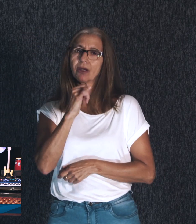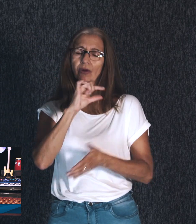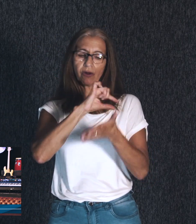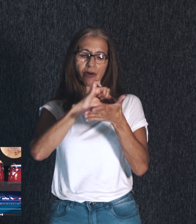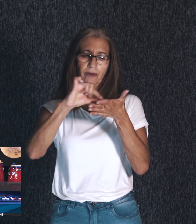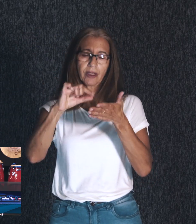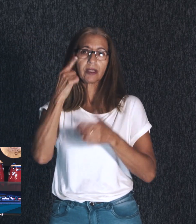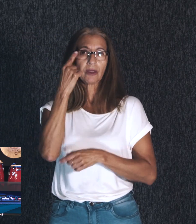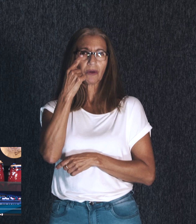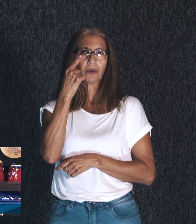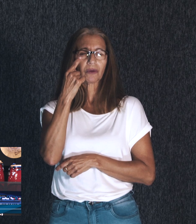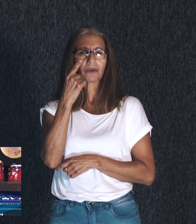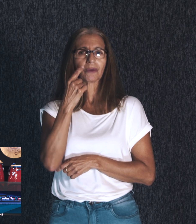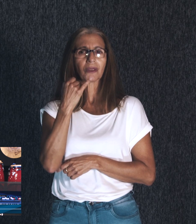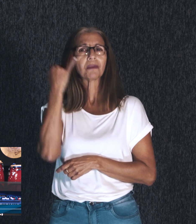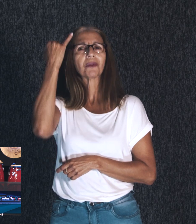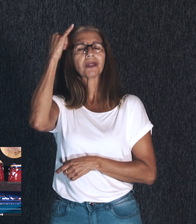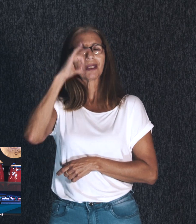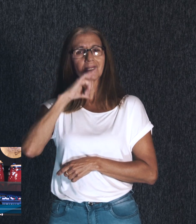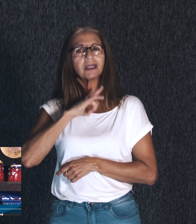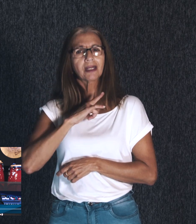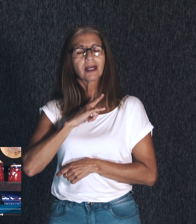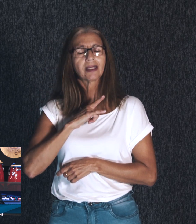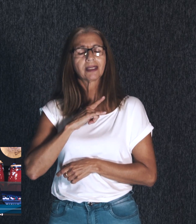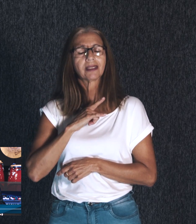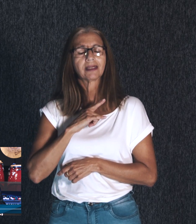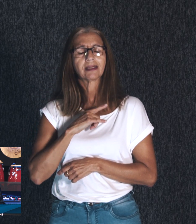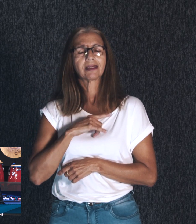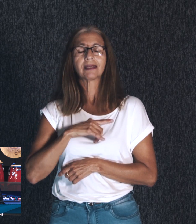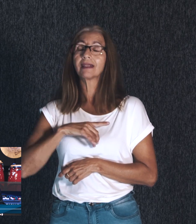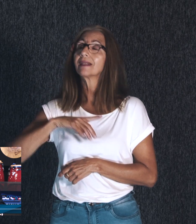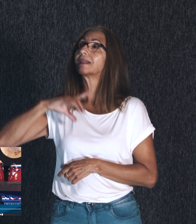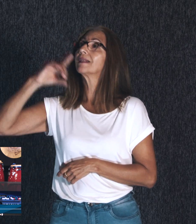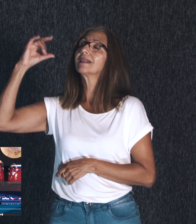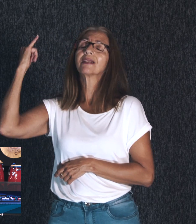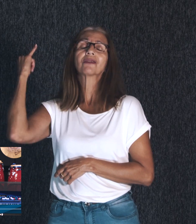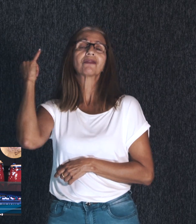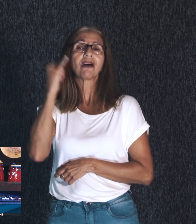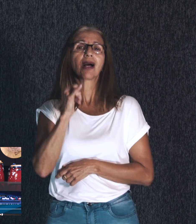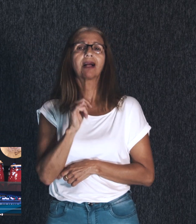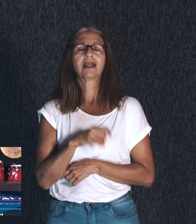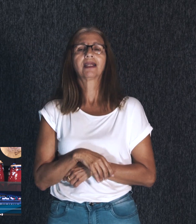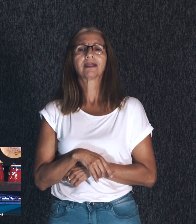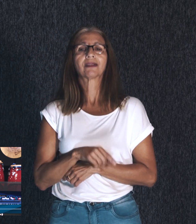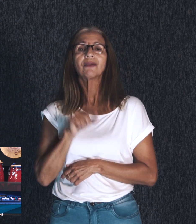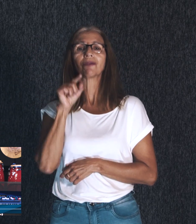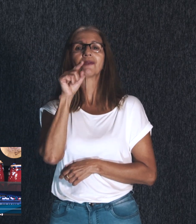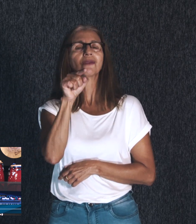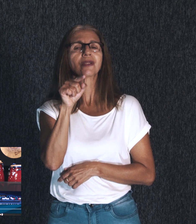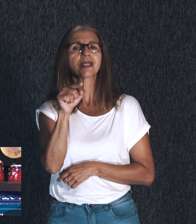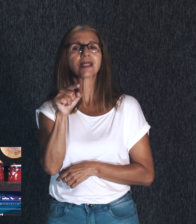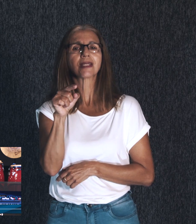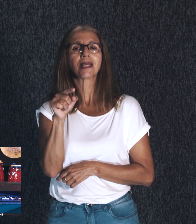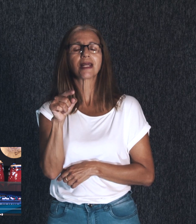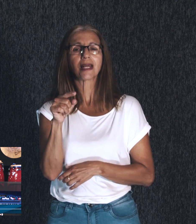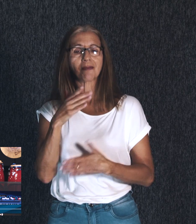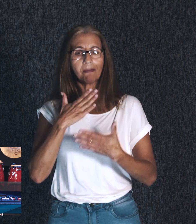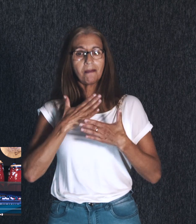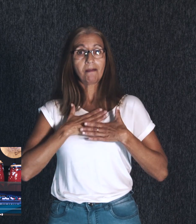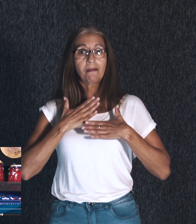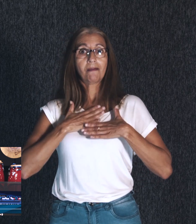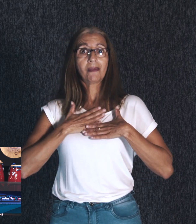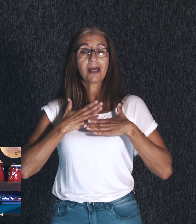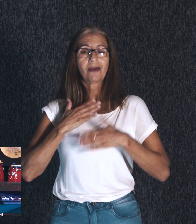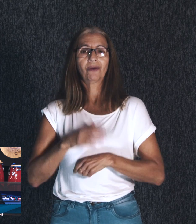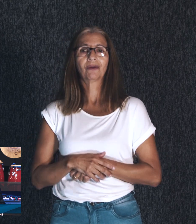que nós lemos. Deus está dizendo, tu és meu. tu és meu, eu te criei,